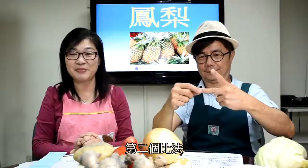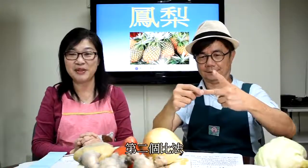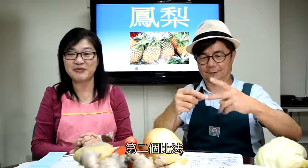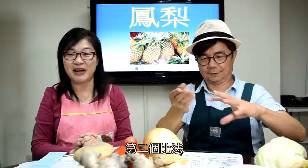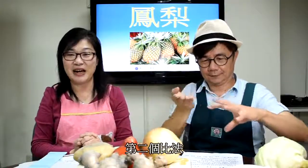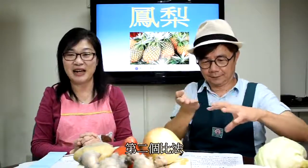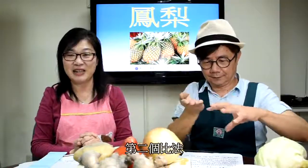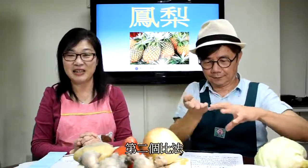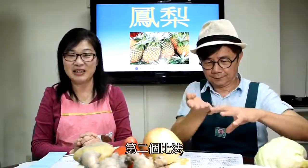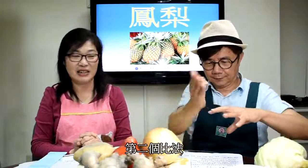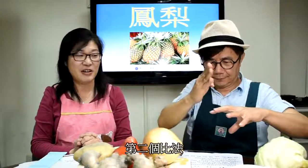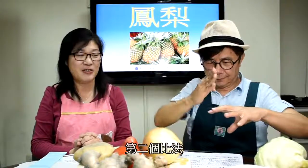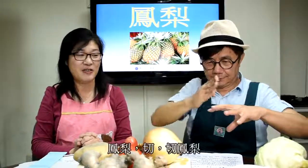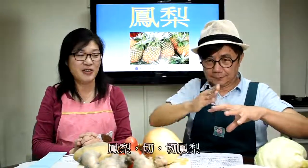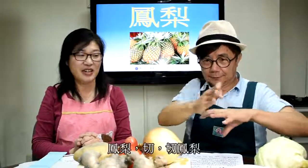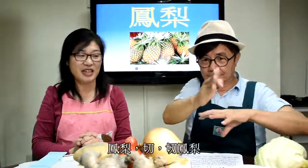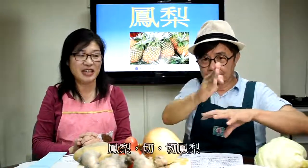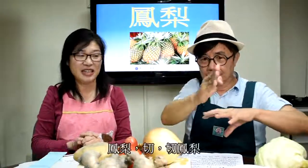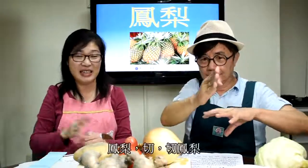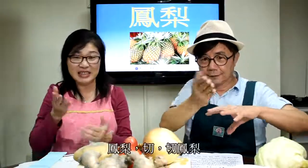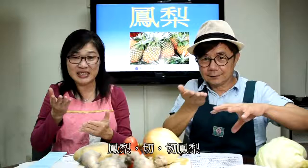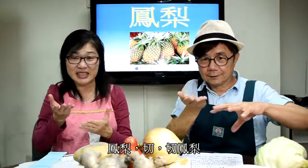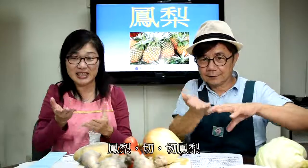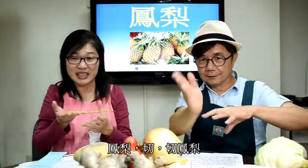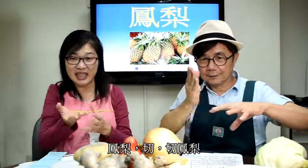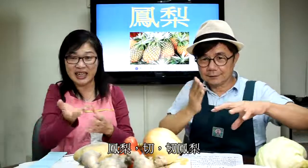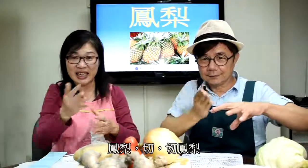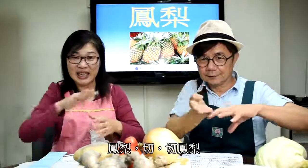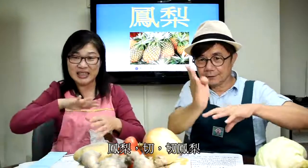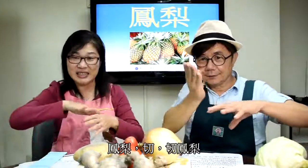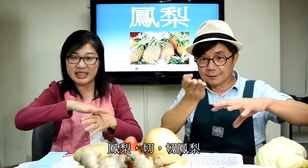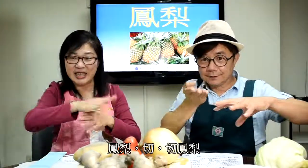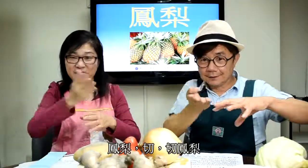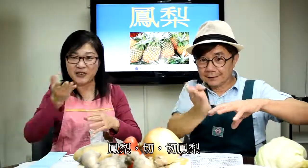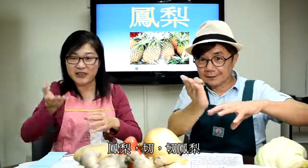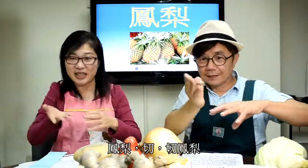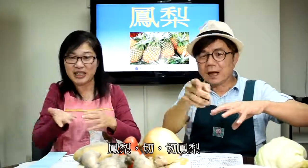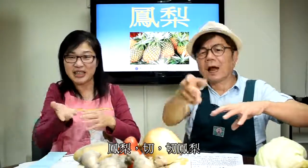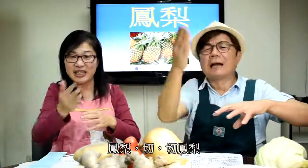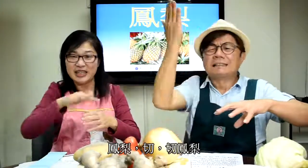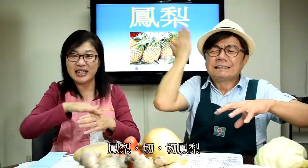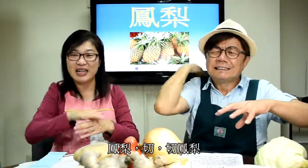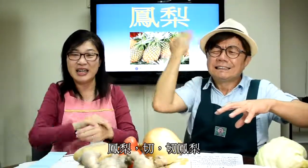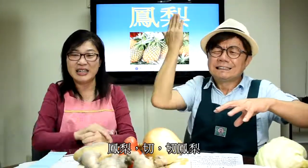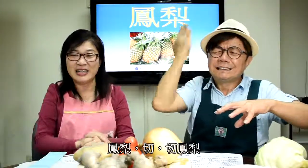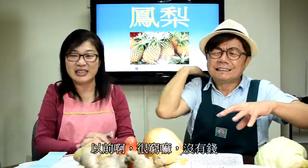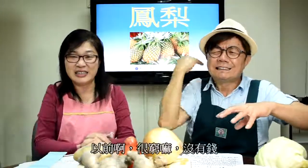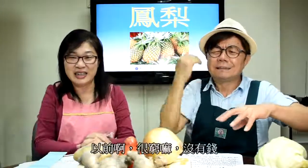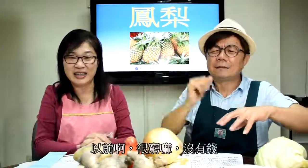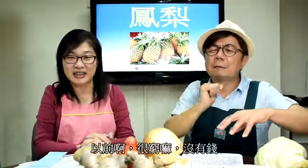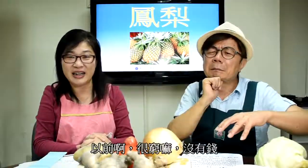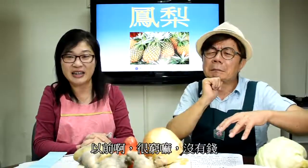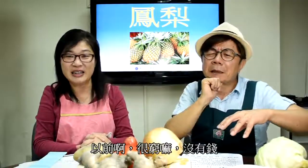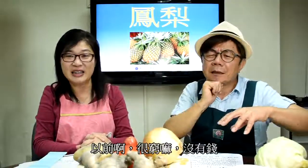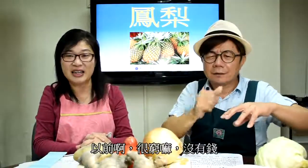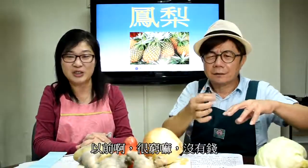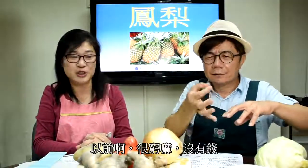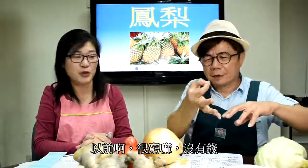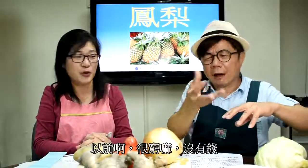法，凤梨切，切凤梨。以前呢、啊，很穷嘛，